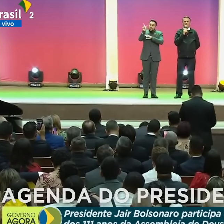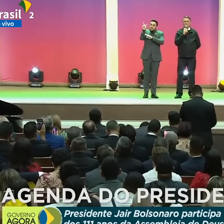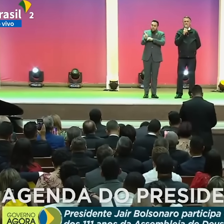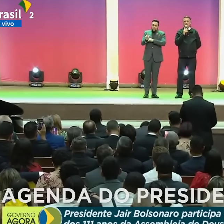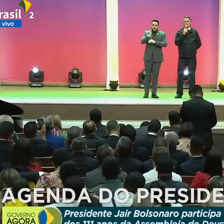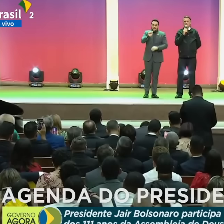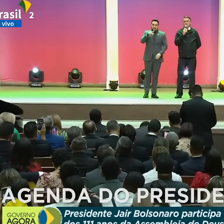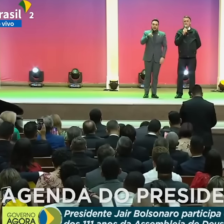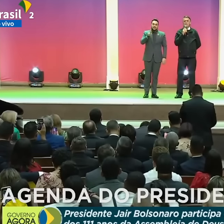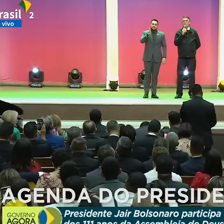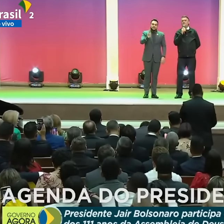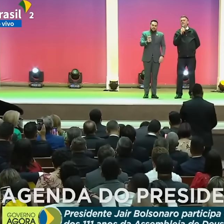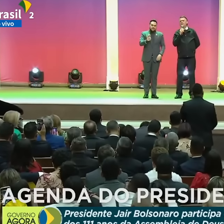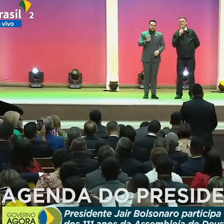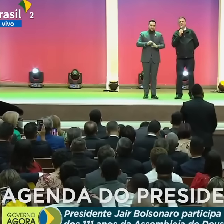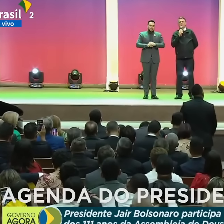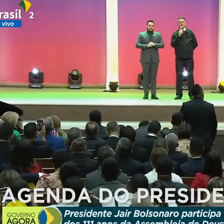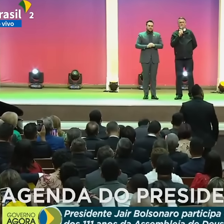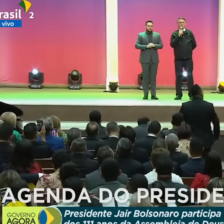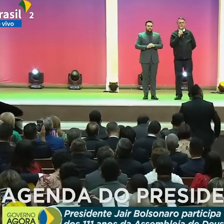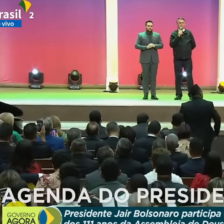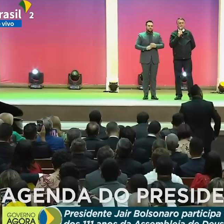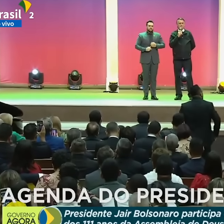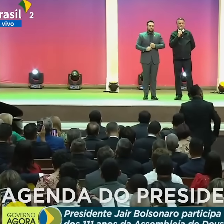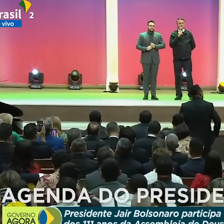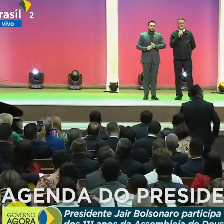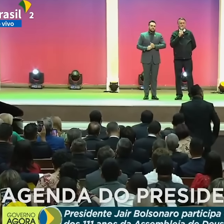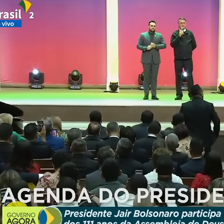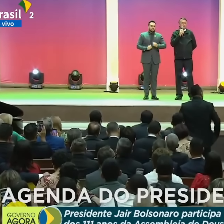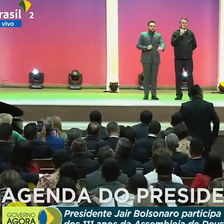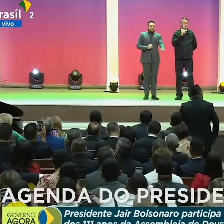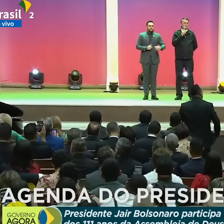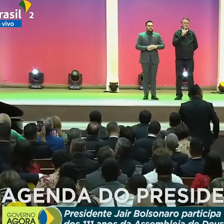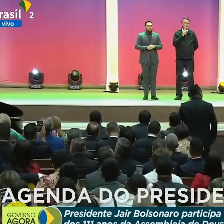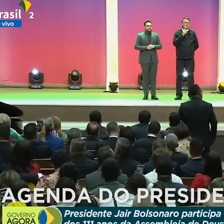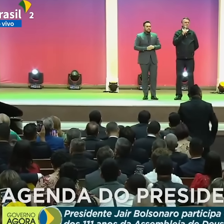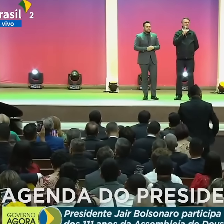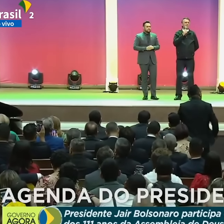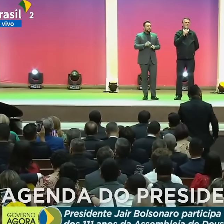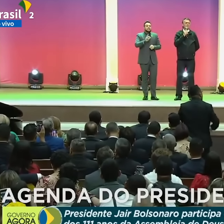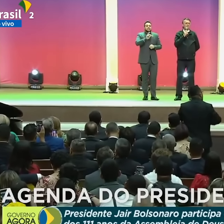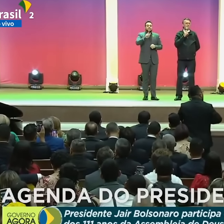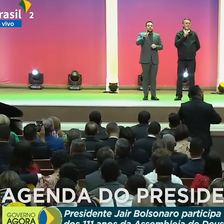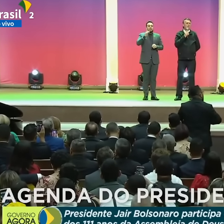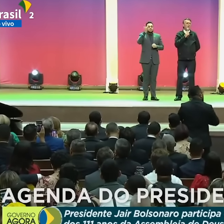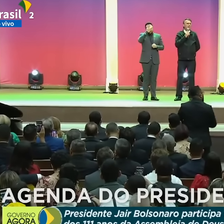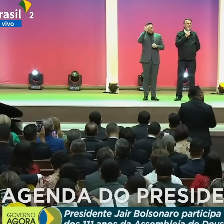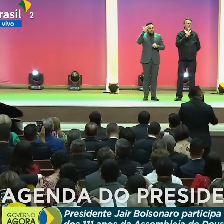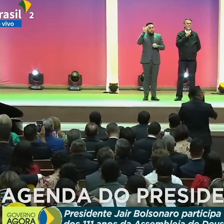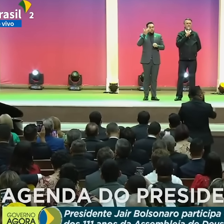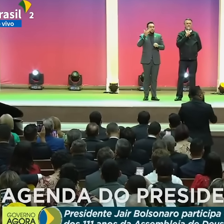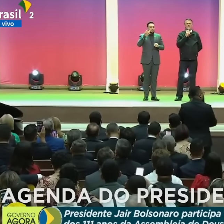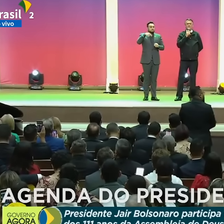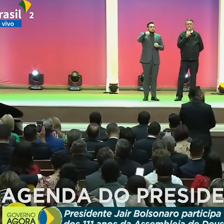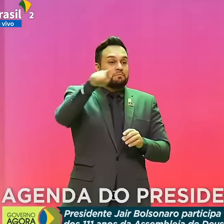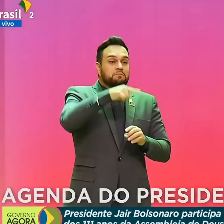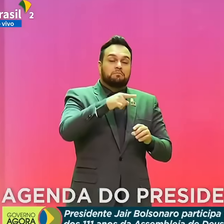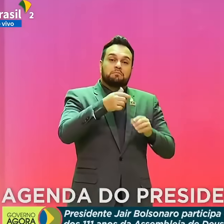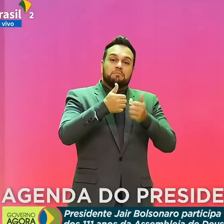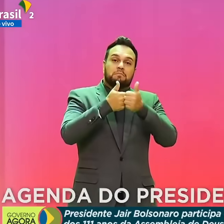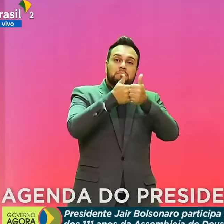interessasse a uma outra parcela da sociedade, e não aos cristãos ou aos